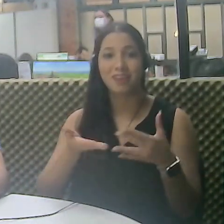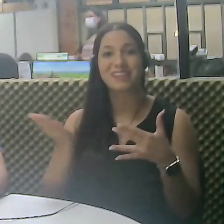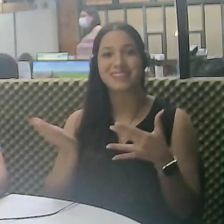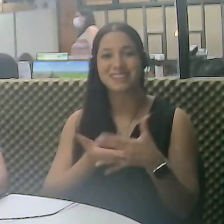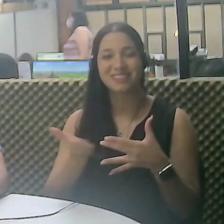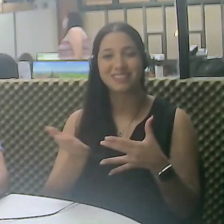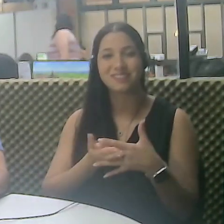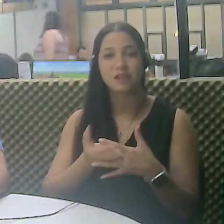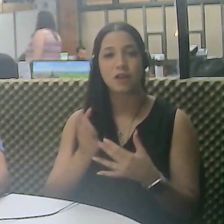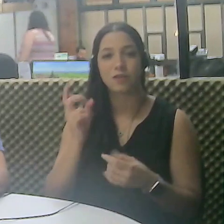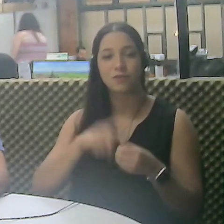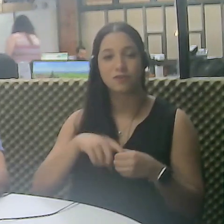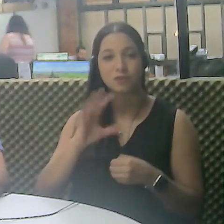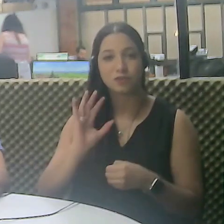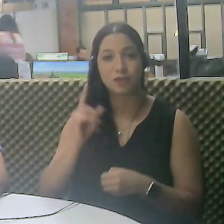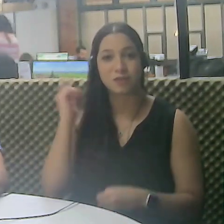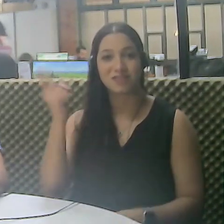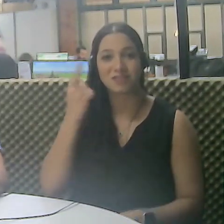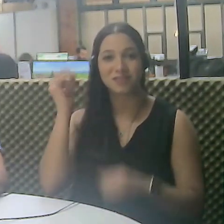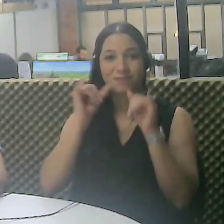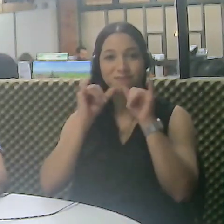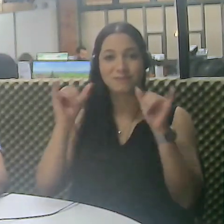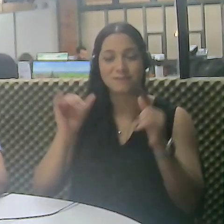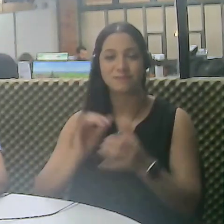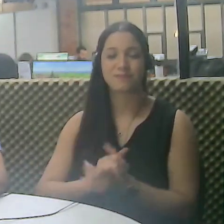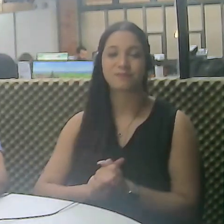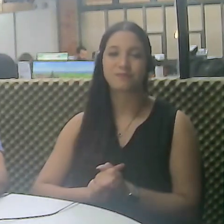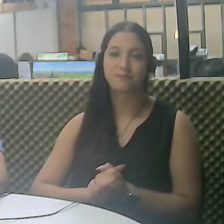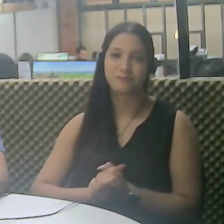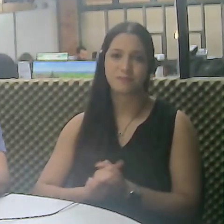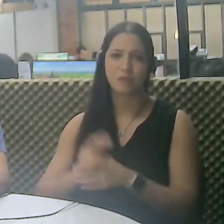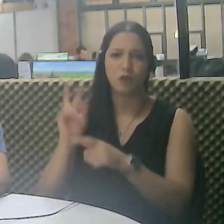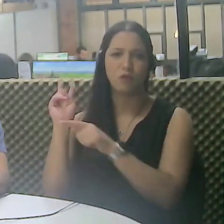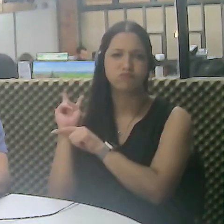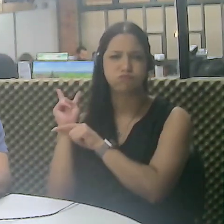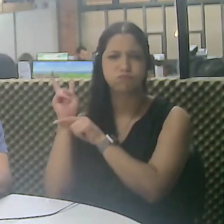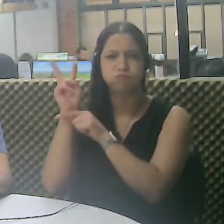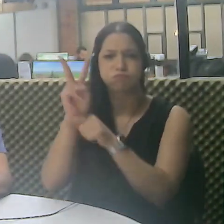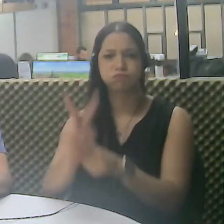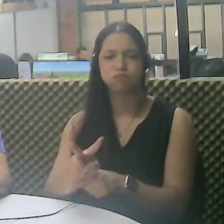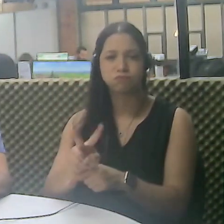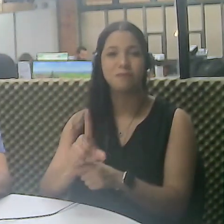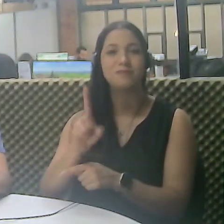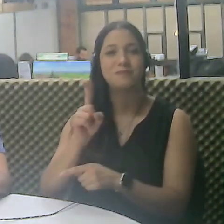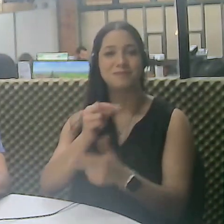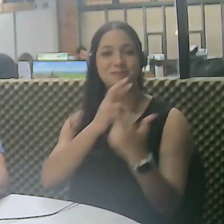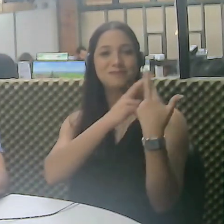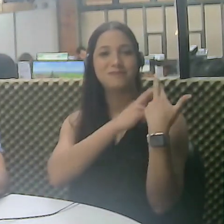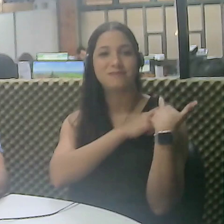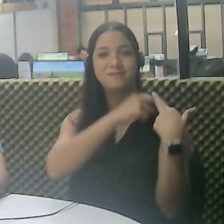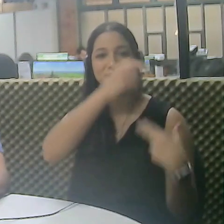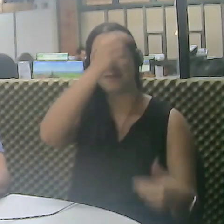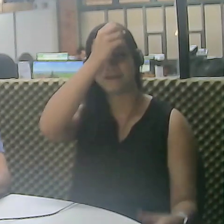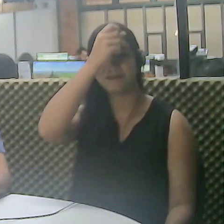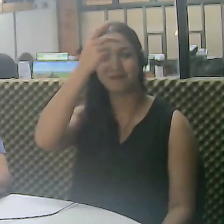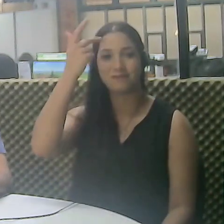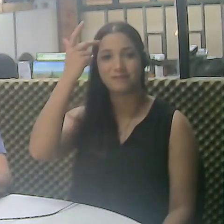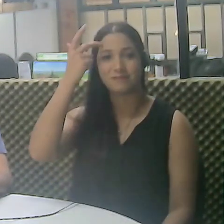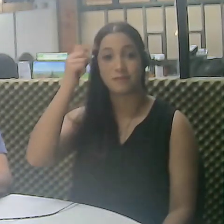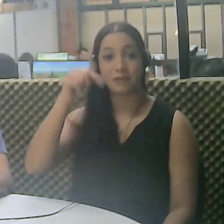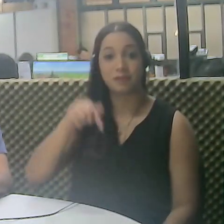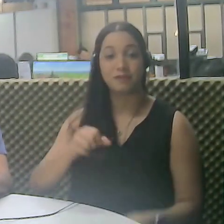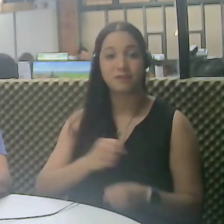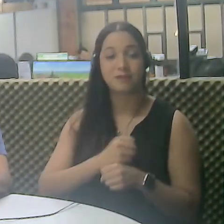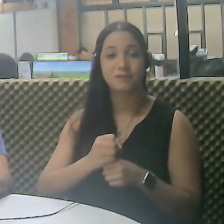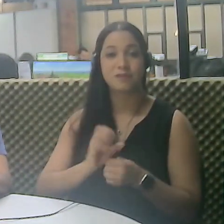rápido intervalo, já voltamos com o Giro de Notícias. Cuidar sem limites, isso a Prefeitura faz bem. Nesse ano,